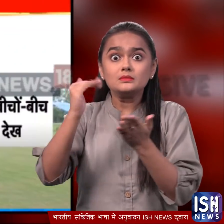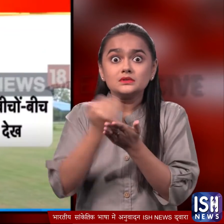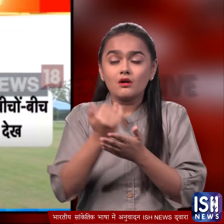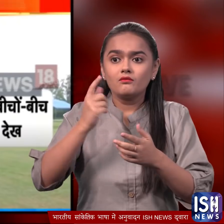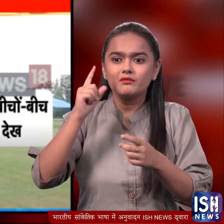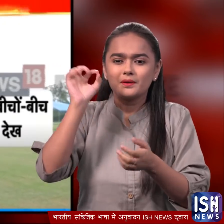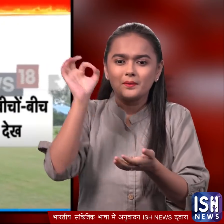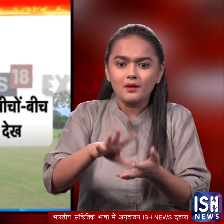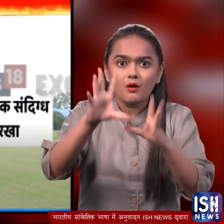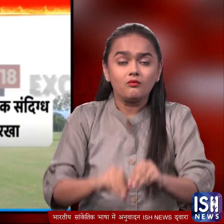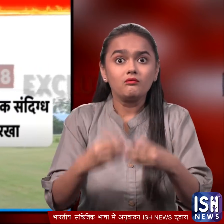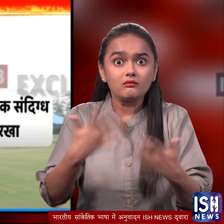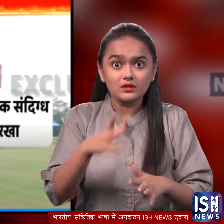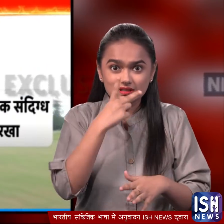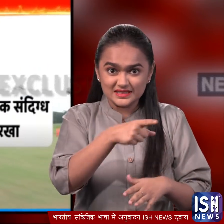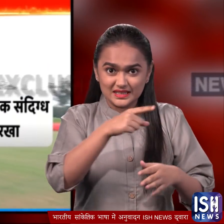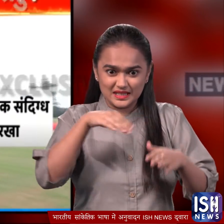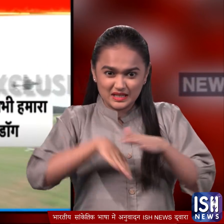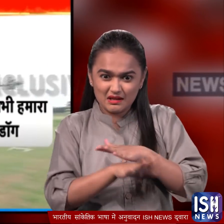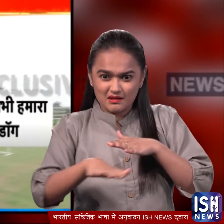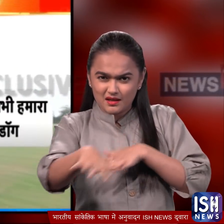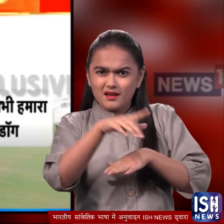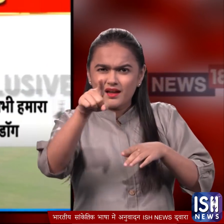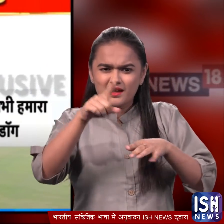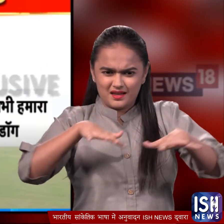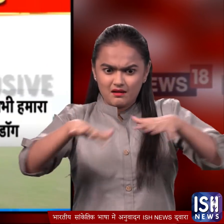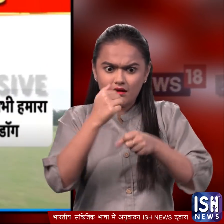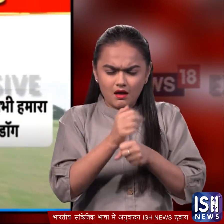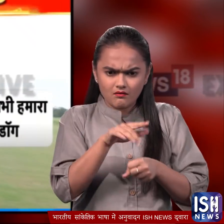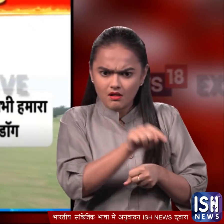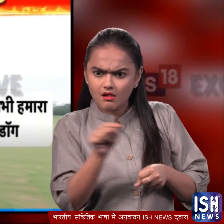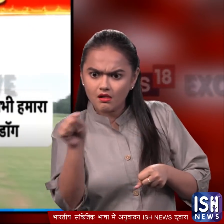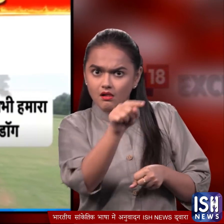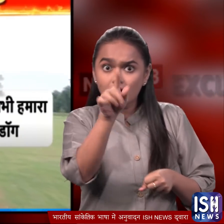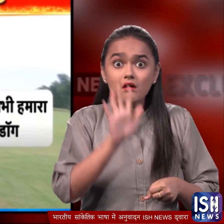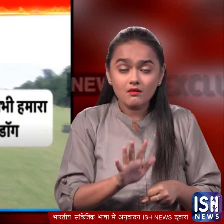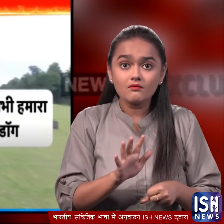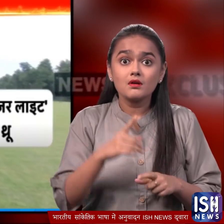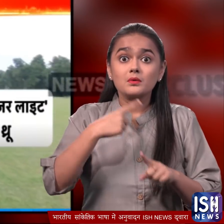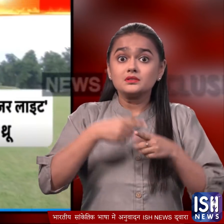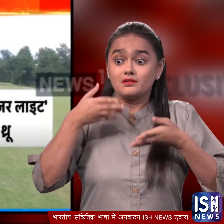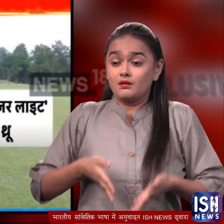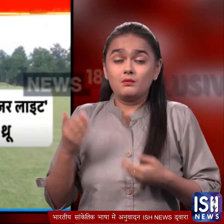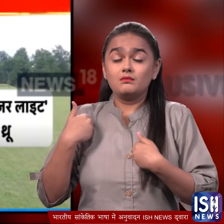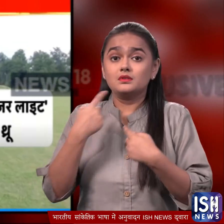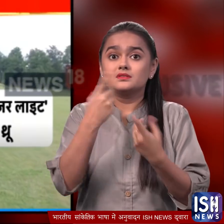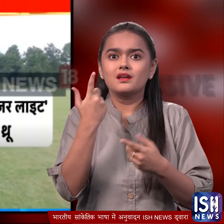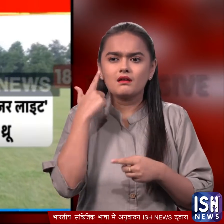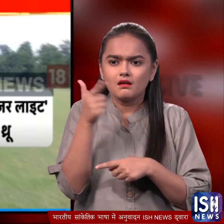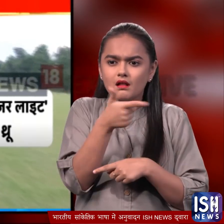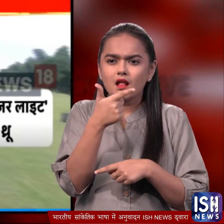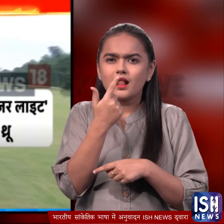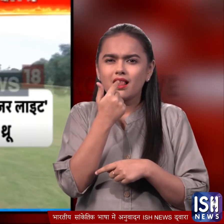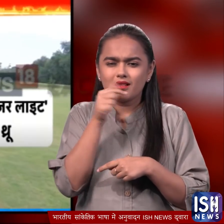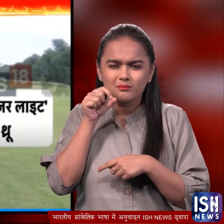गया। ग्राउंड के बीचों बीच आप देख सकते हैं एक संदिग्ध बैग रखा हुआ है। अभी हमारा K9 डॉग मनीष लेजर लाइट के